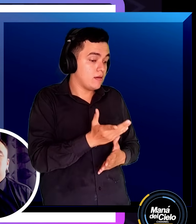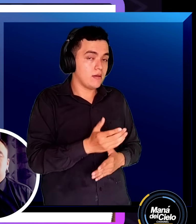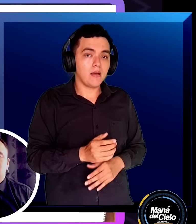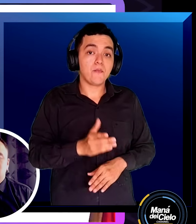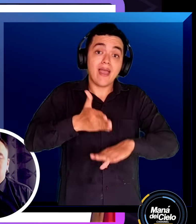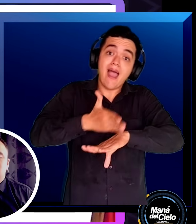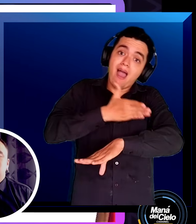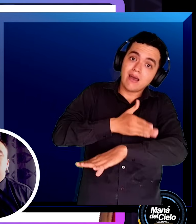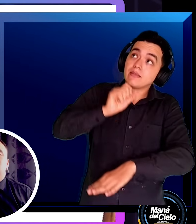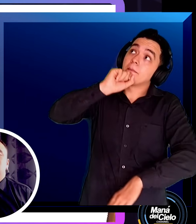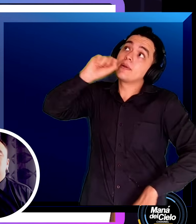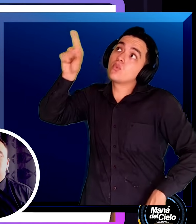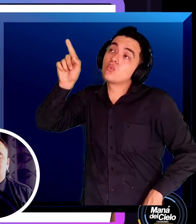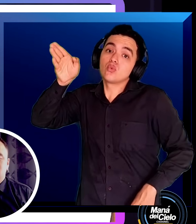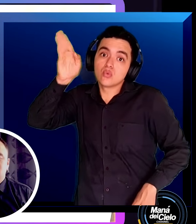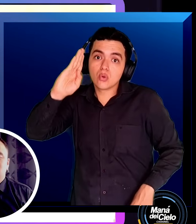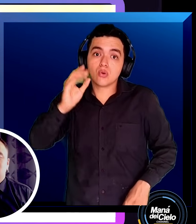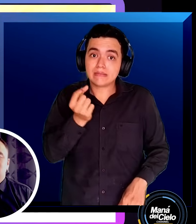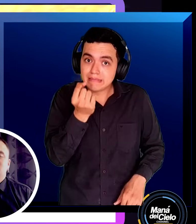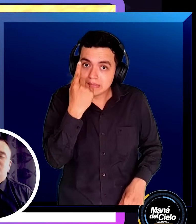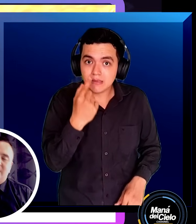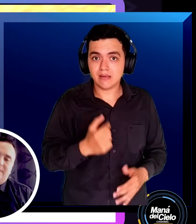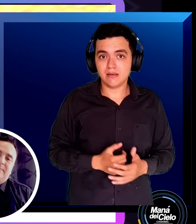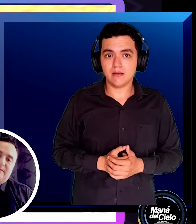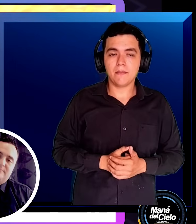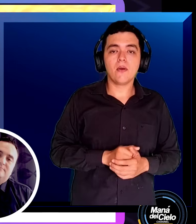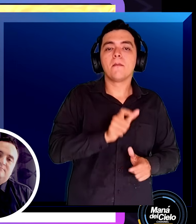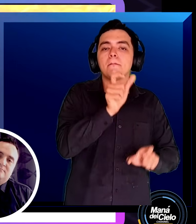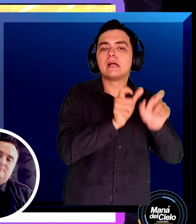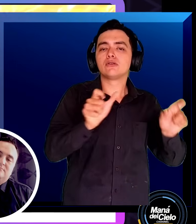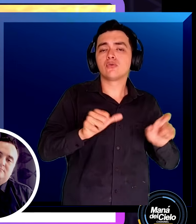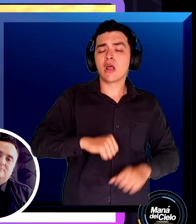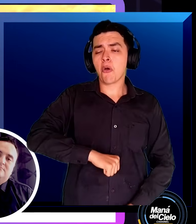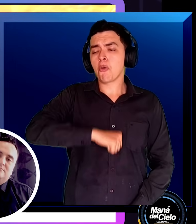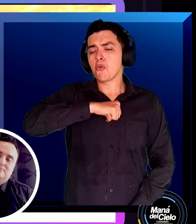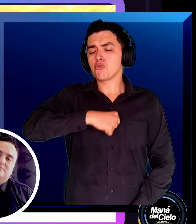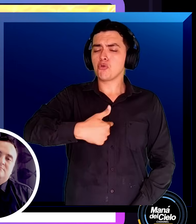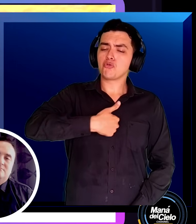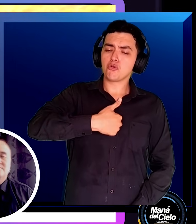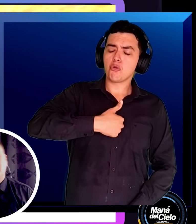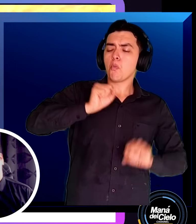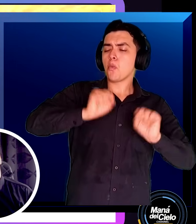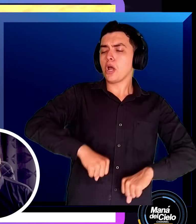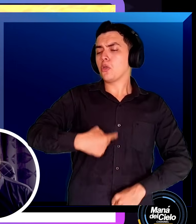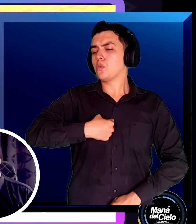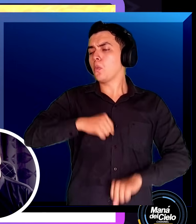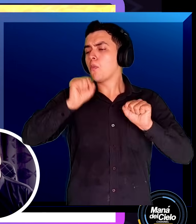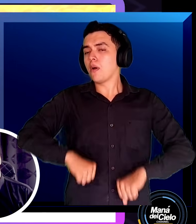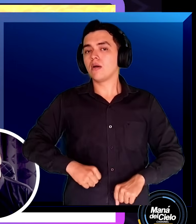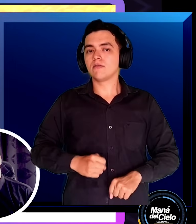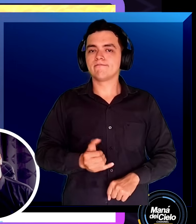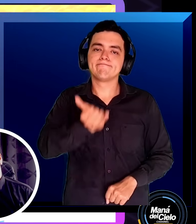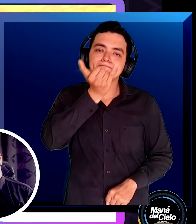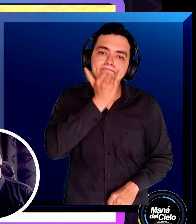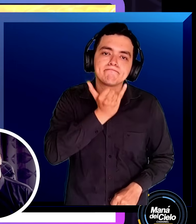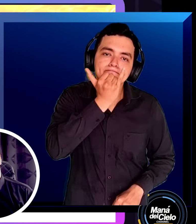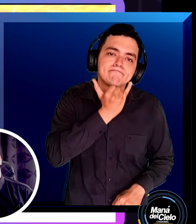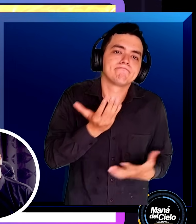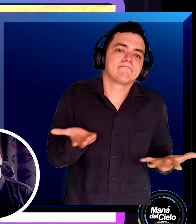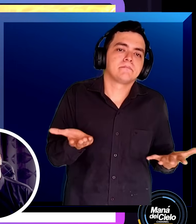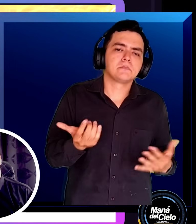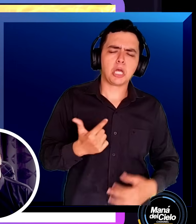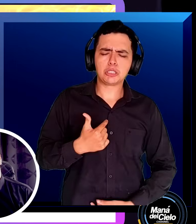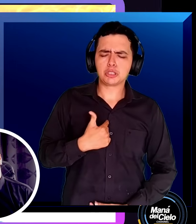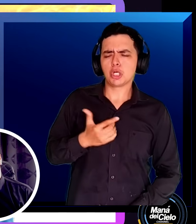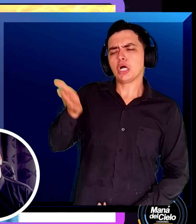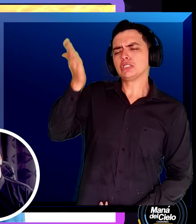tan temeroso que uno es pidiendo permiso: Señor, ¿será tu voluntad? ¿Estás de acuerdo? ¿A ti te parece? Yo tengo, por ejemplo, una agenda de compromisos,